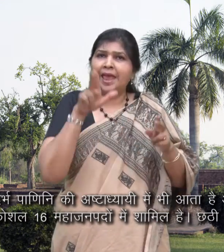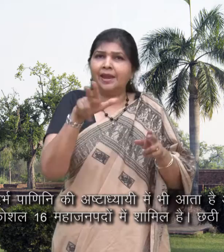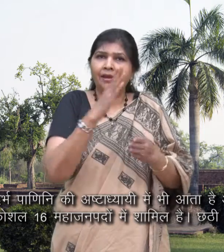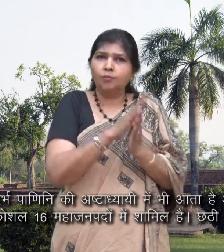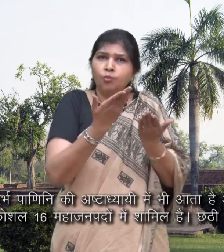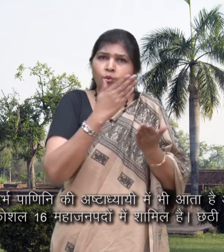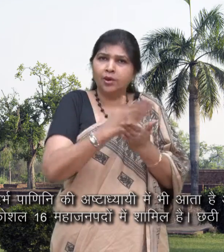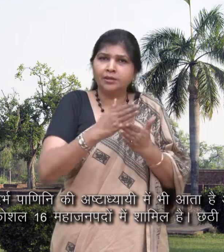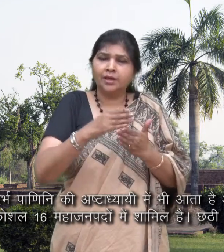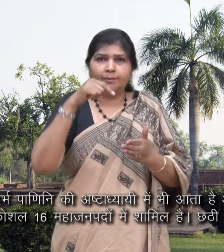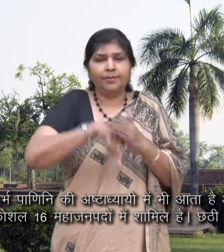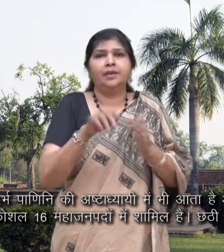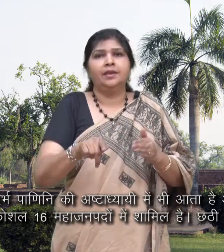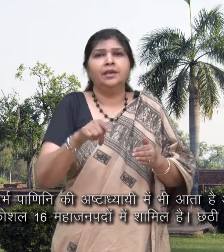अगंतुर निकाय की सूची में कोशल